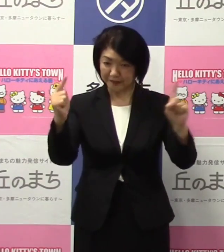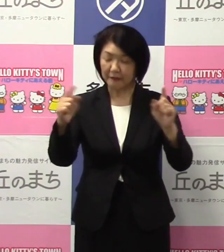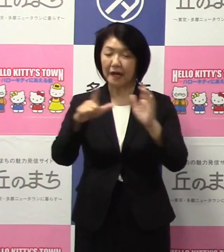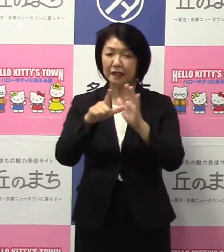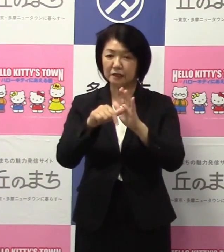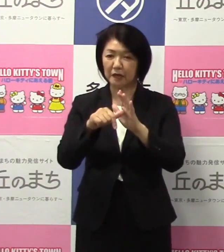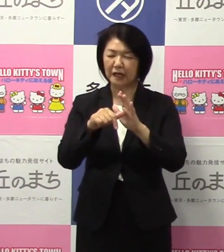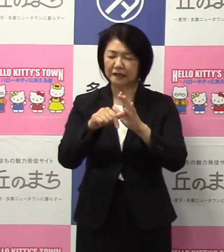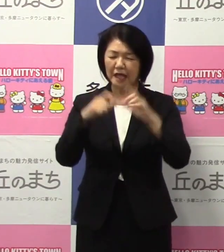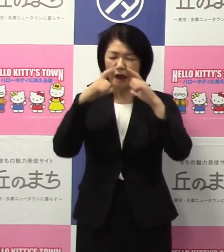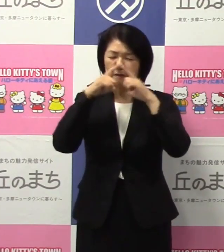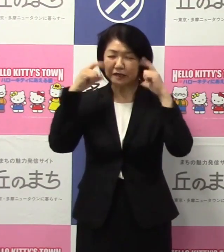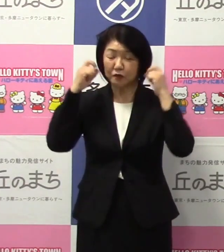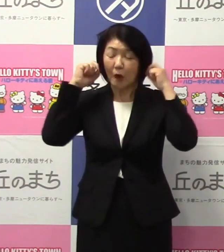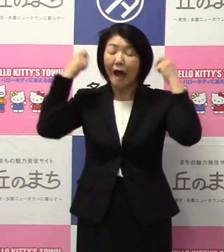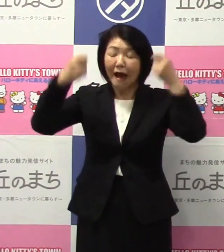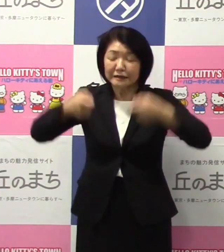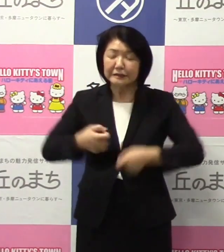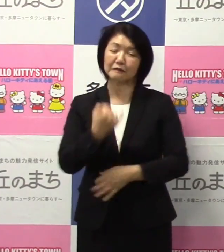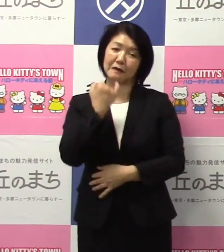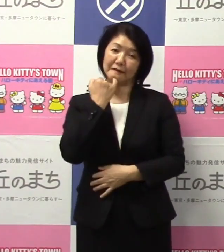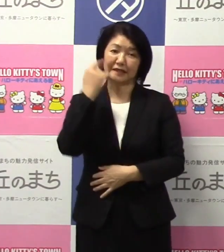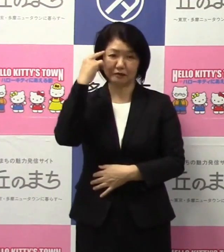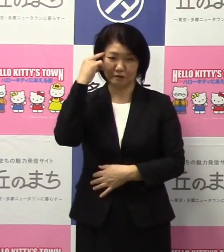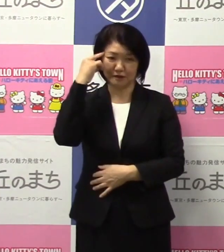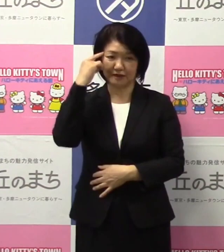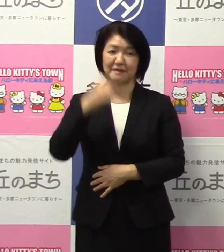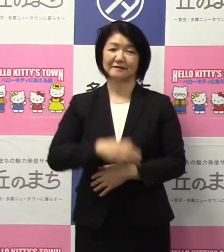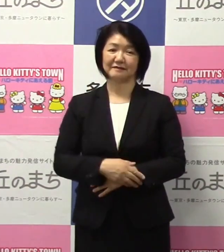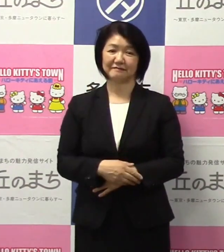してマスクをつけないようお願いいたします。